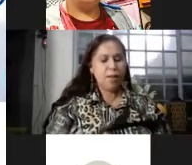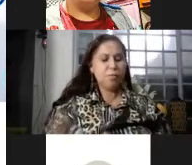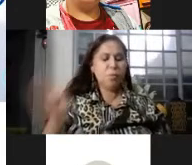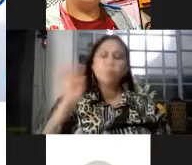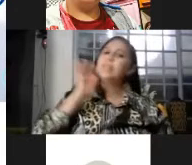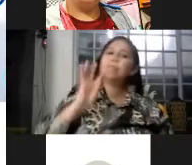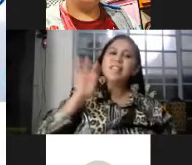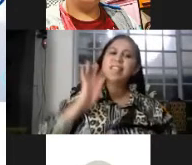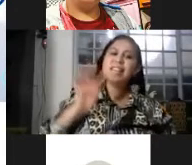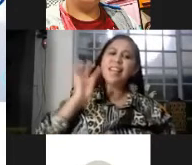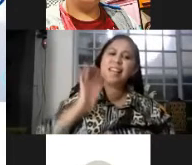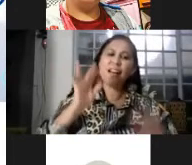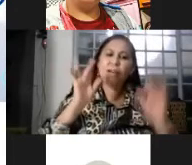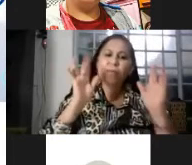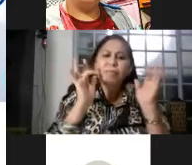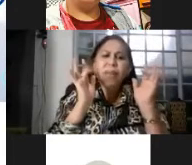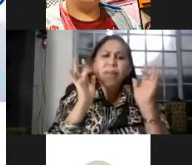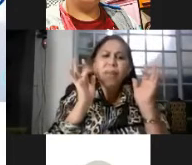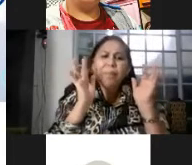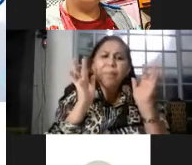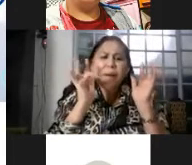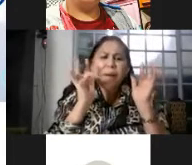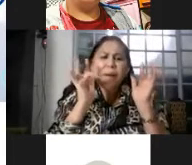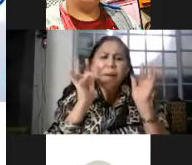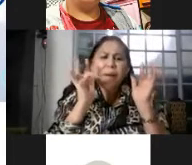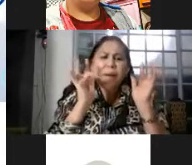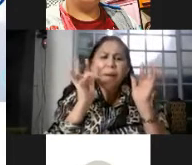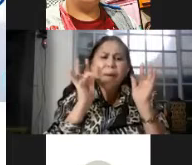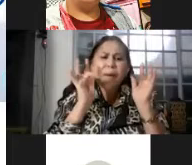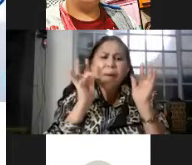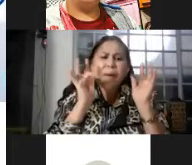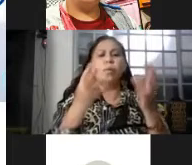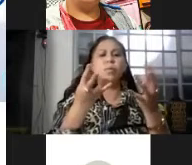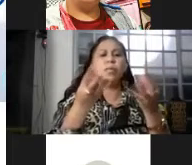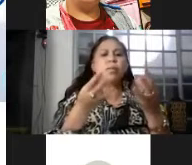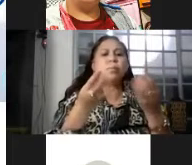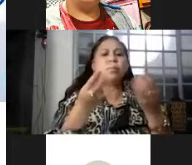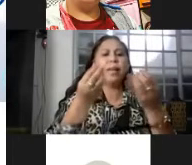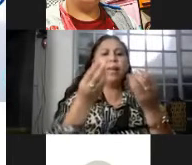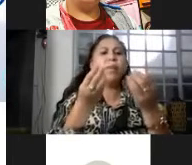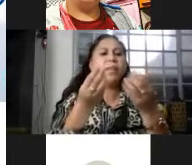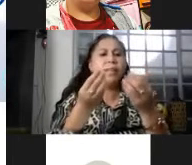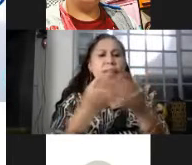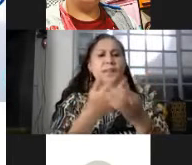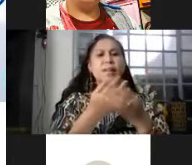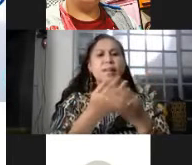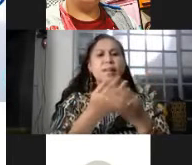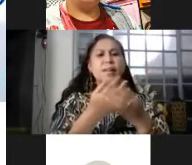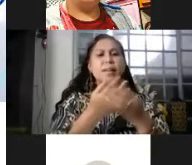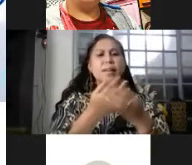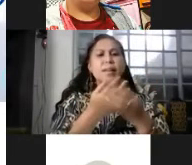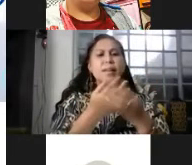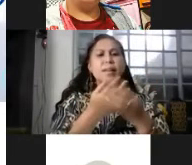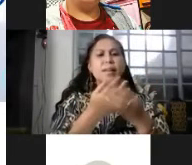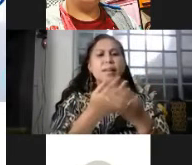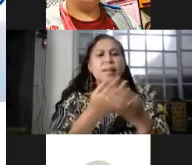Aí o outro diz, vai ser legal, namorar muito. O sinal de muito aqui é quantidade. No